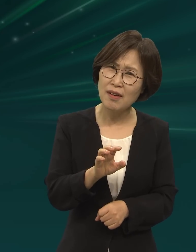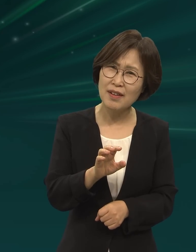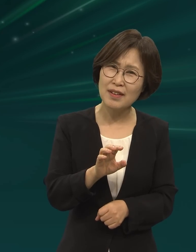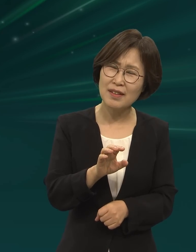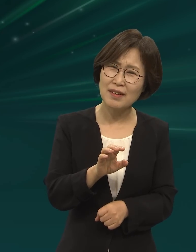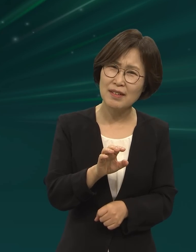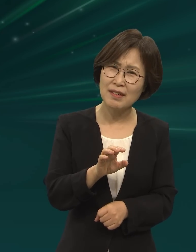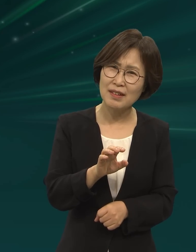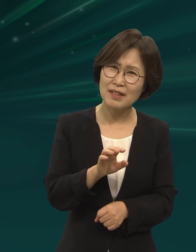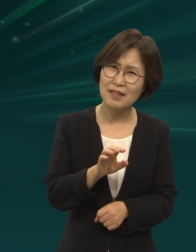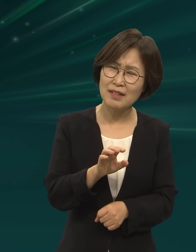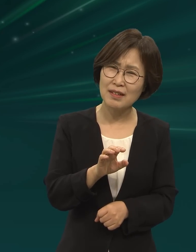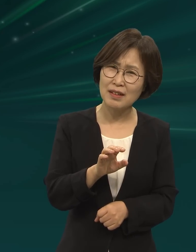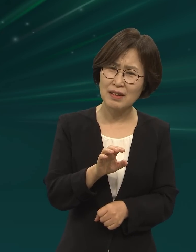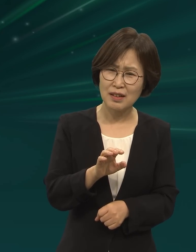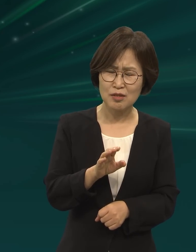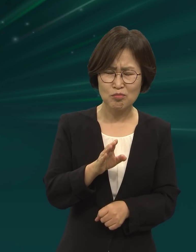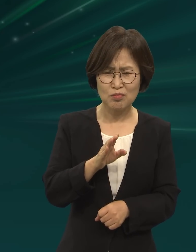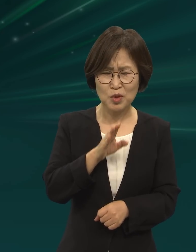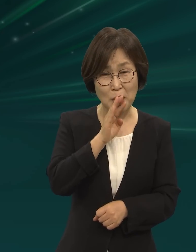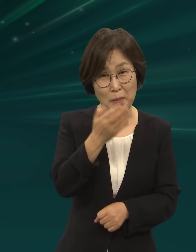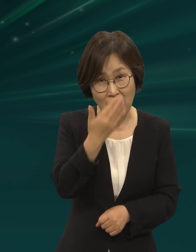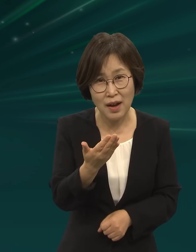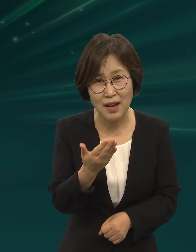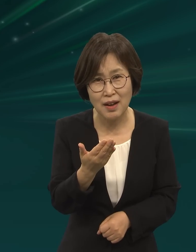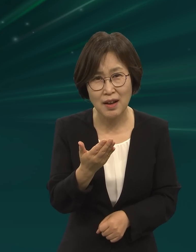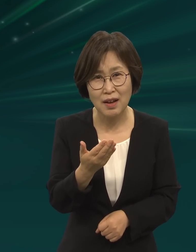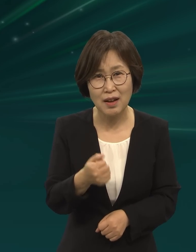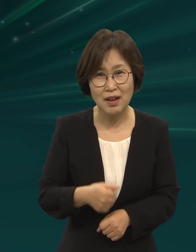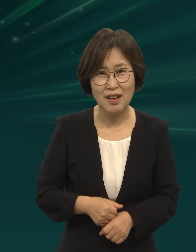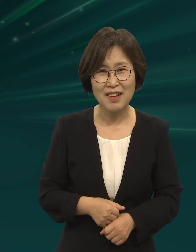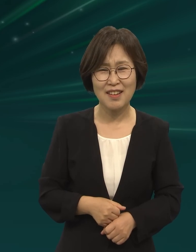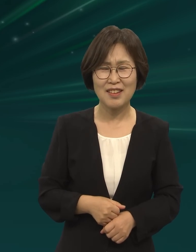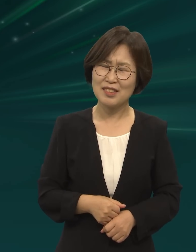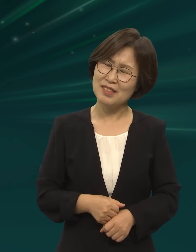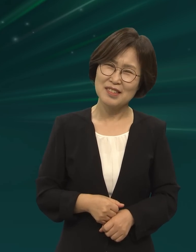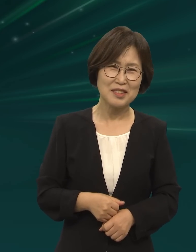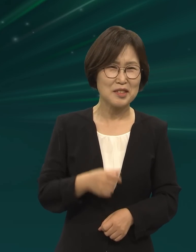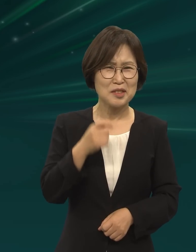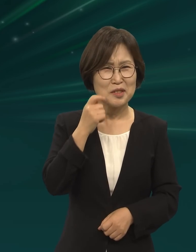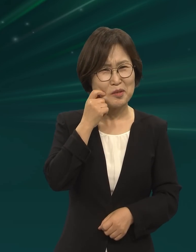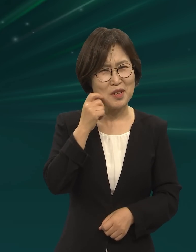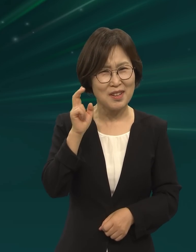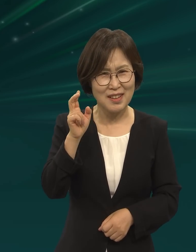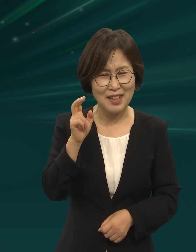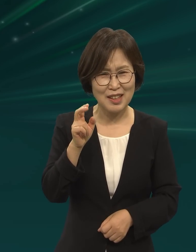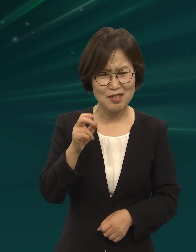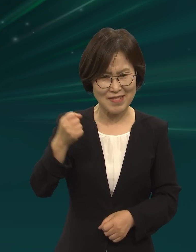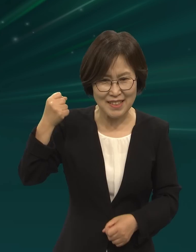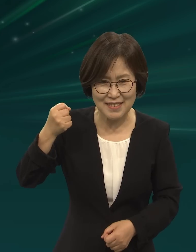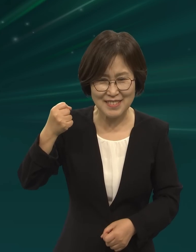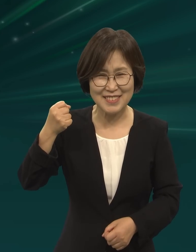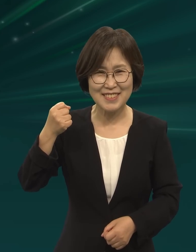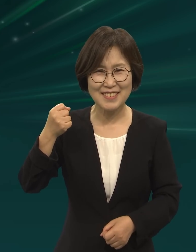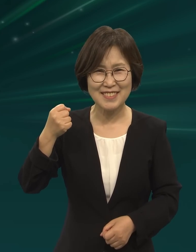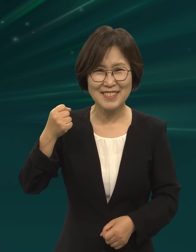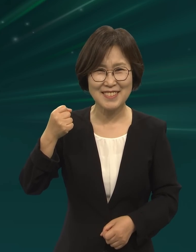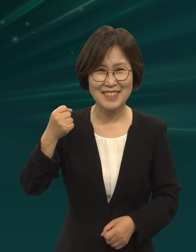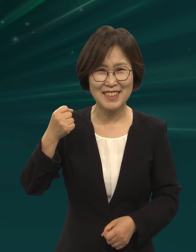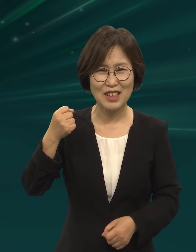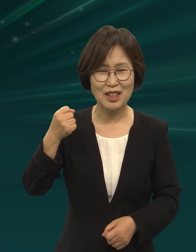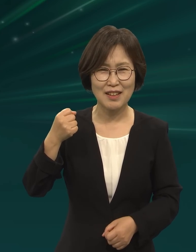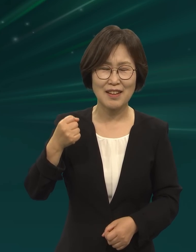진짜 할 수 있겠습니까? 야, 때리면 야, 너 나 죽을래?